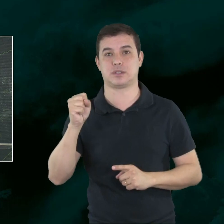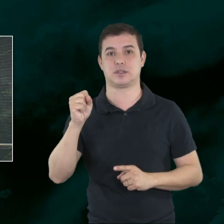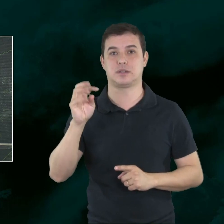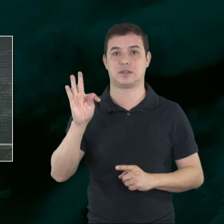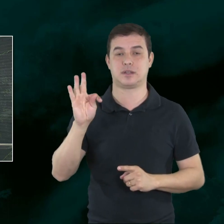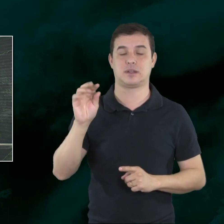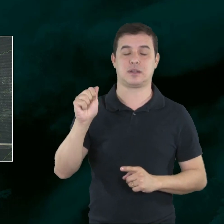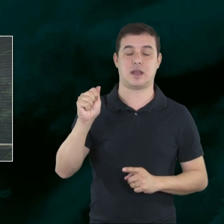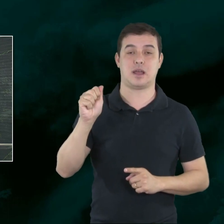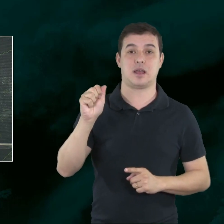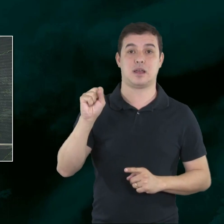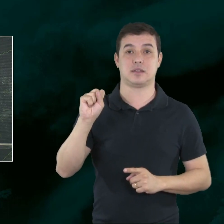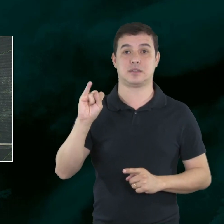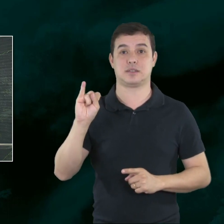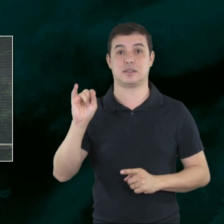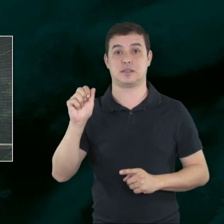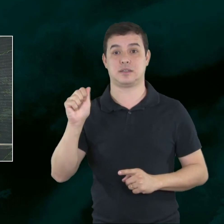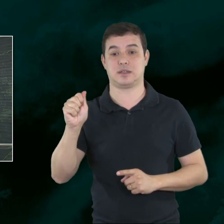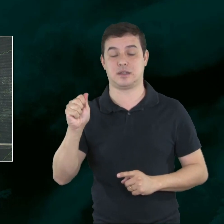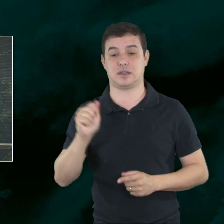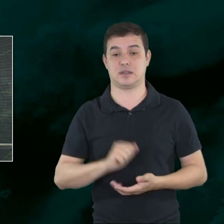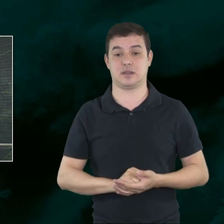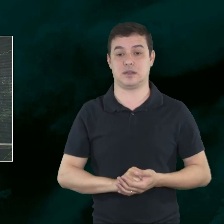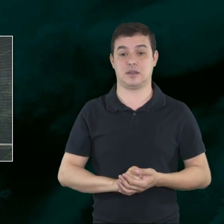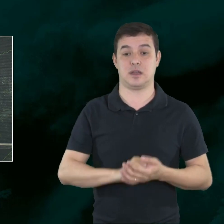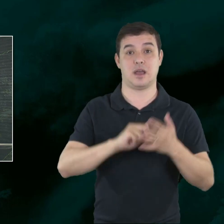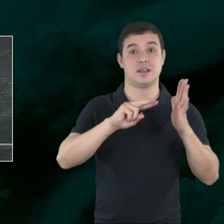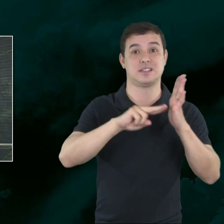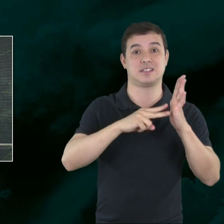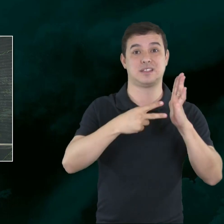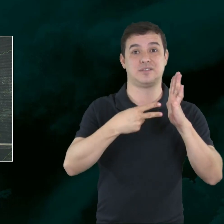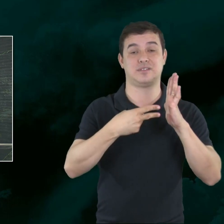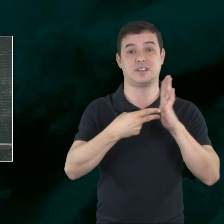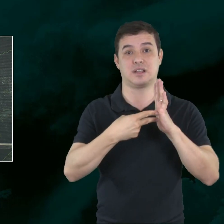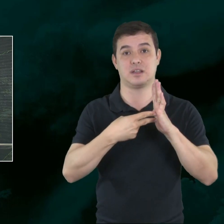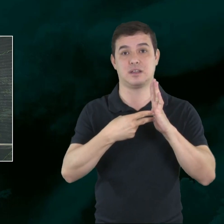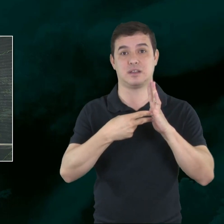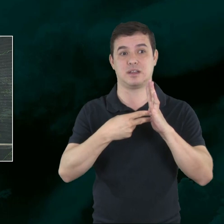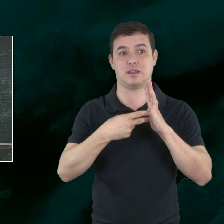nota, apostasia é literalmente